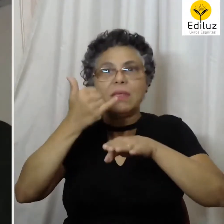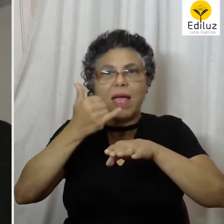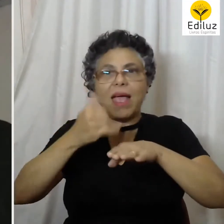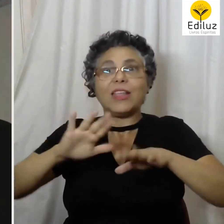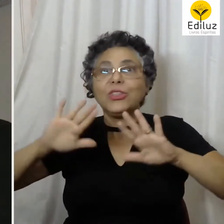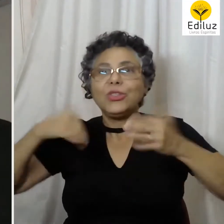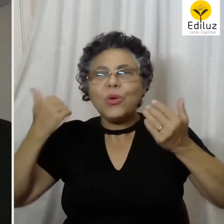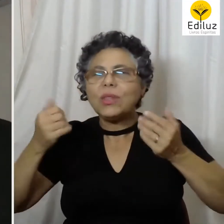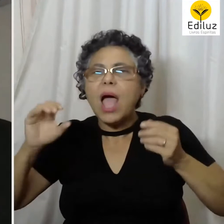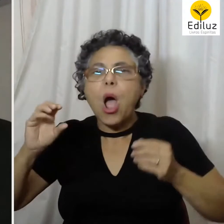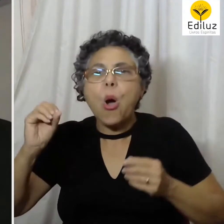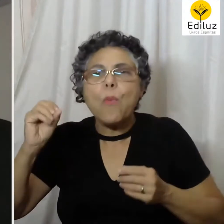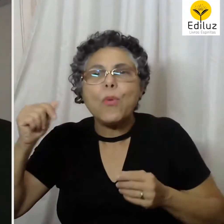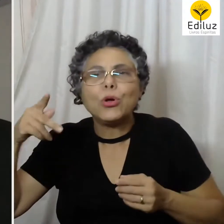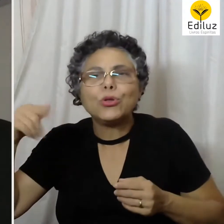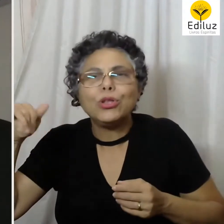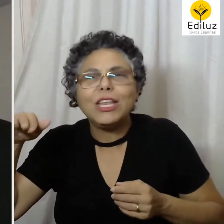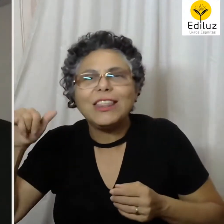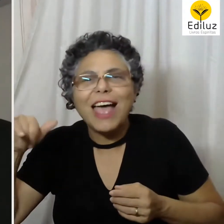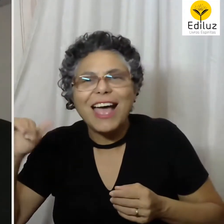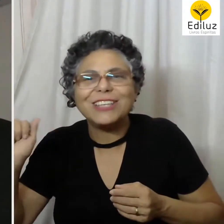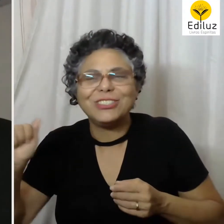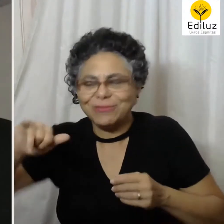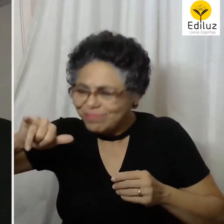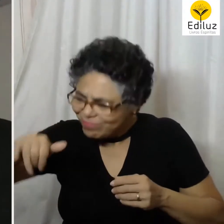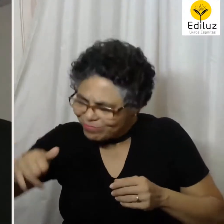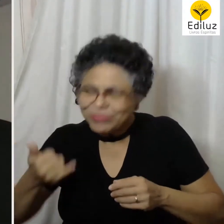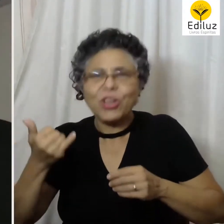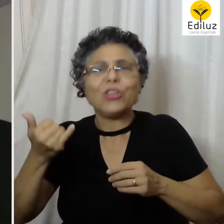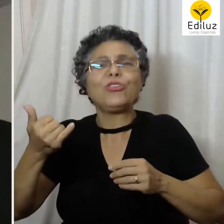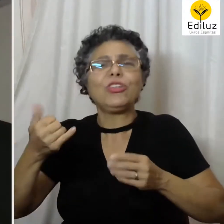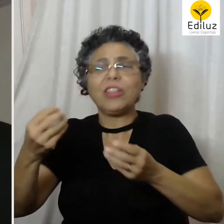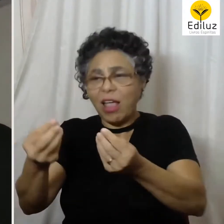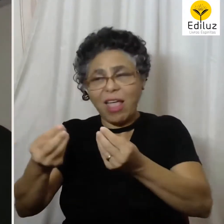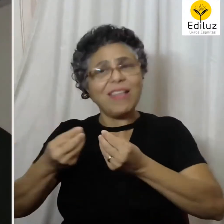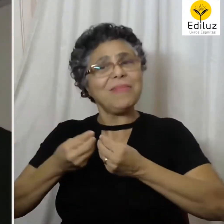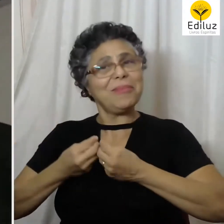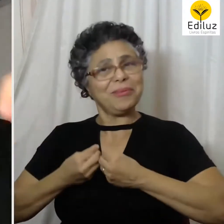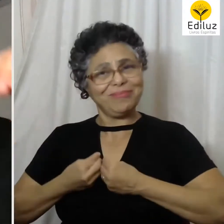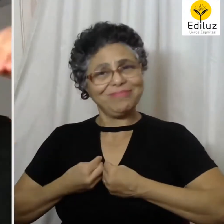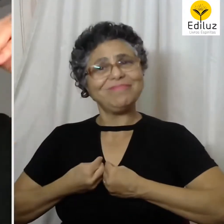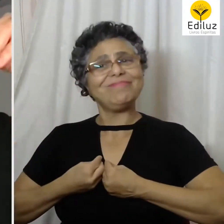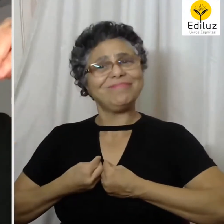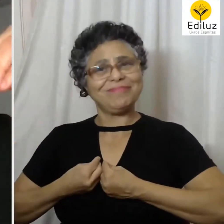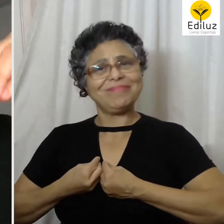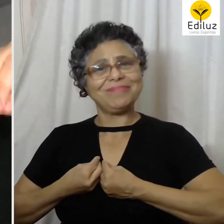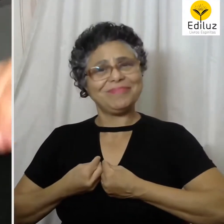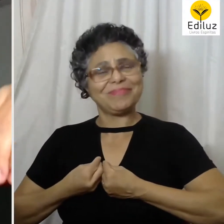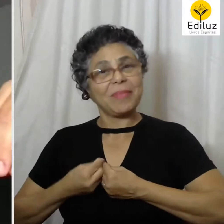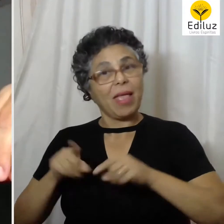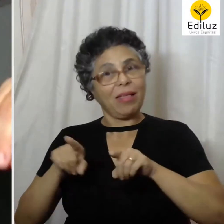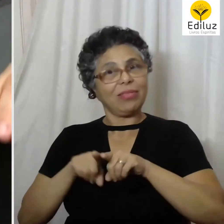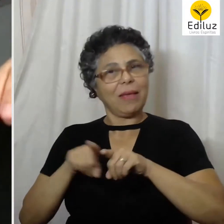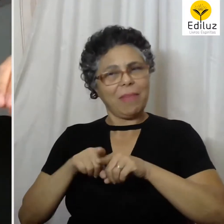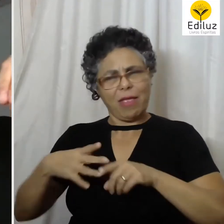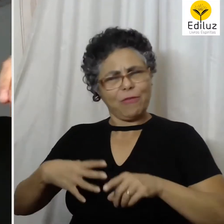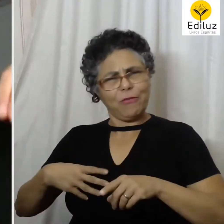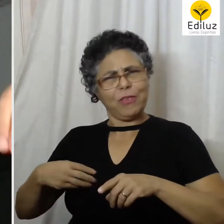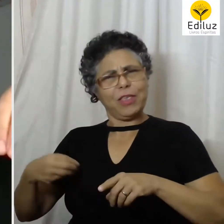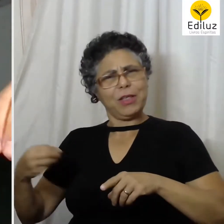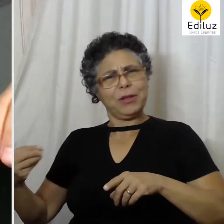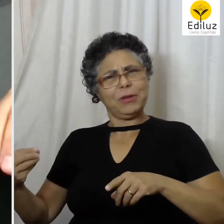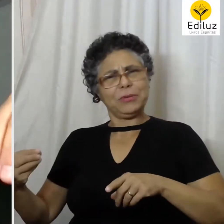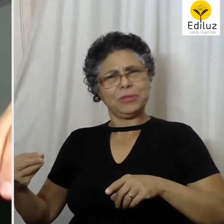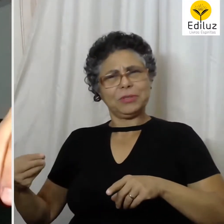reencarnatória naquele seio. A configuração familiar também, filhos